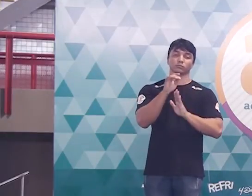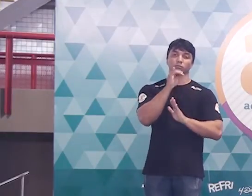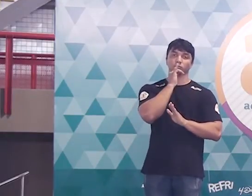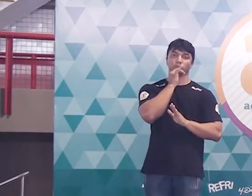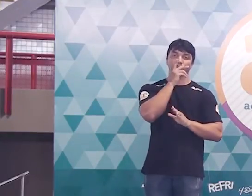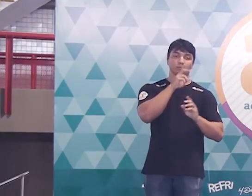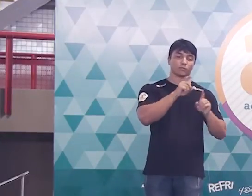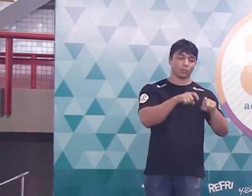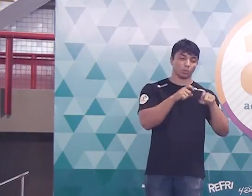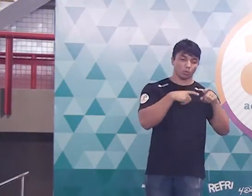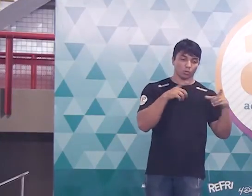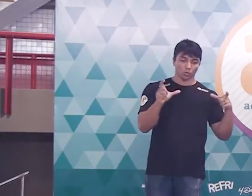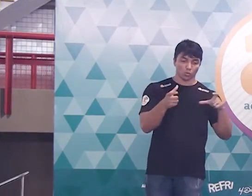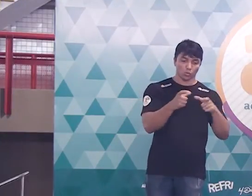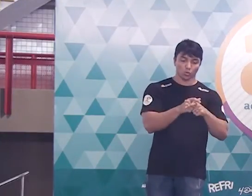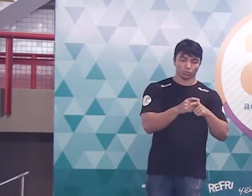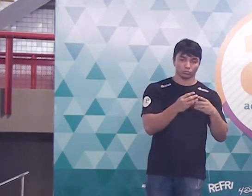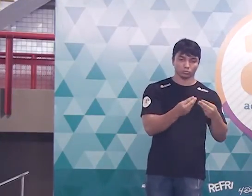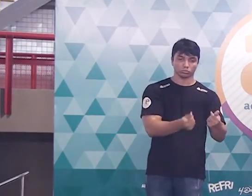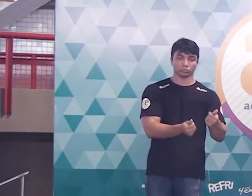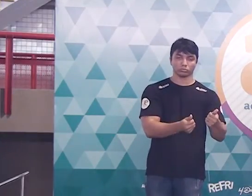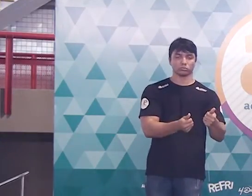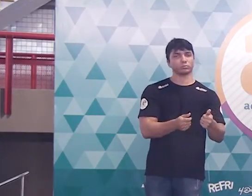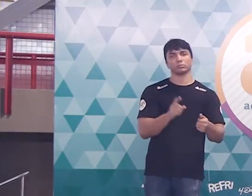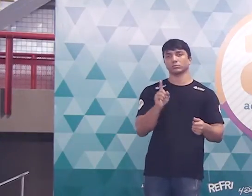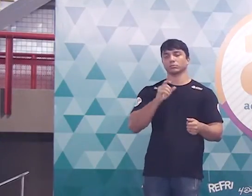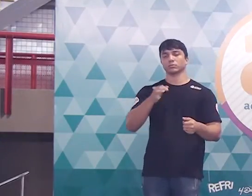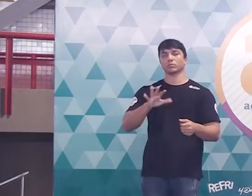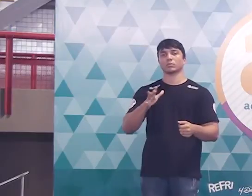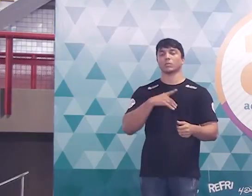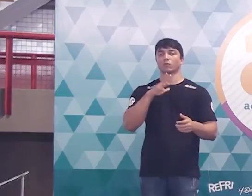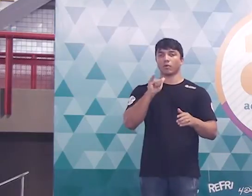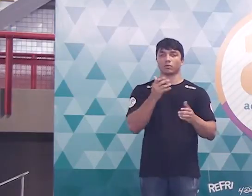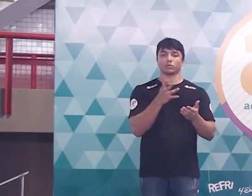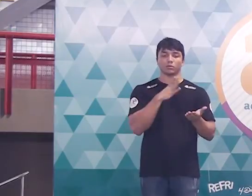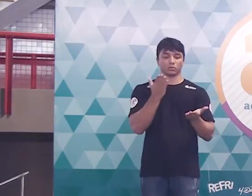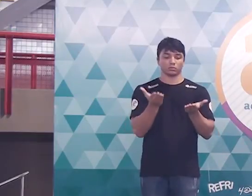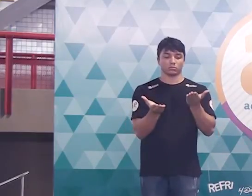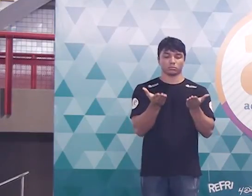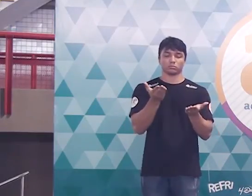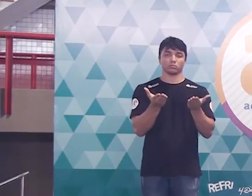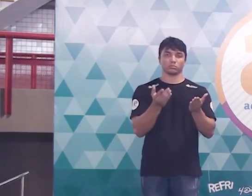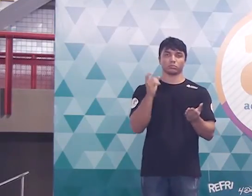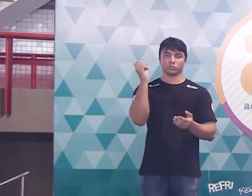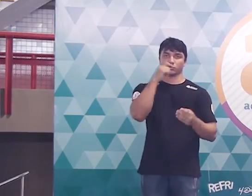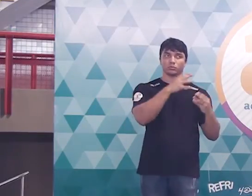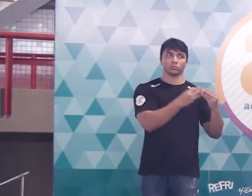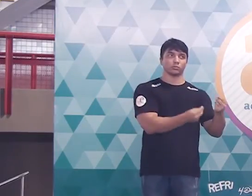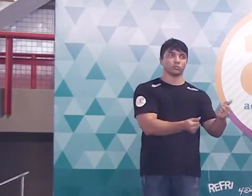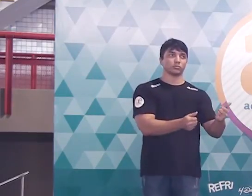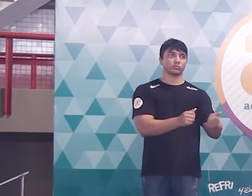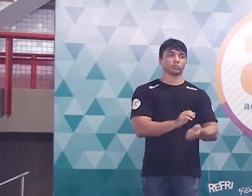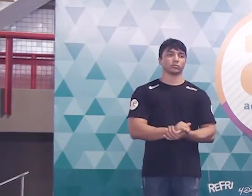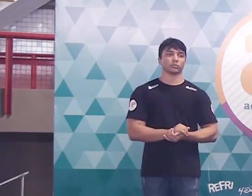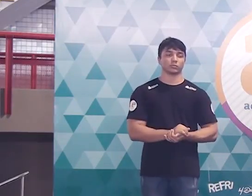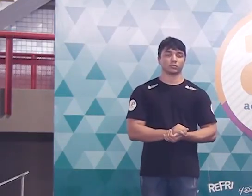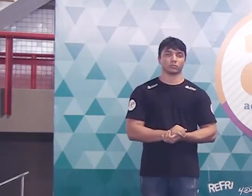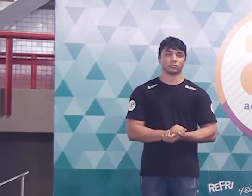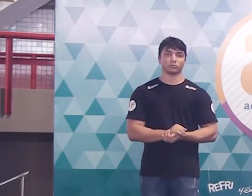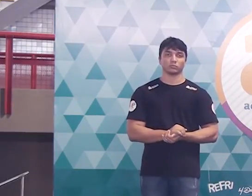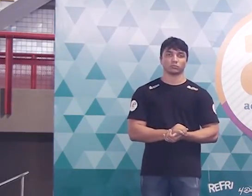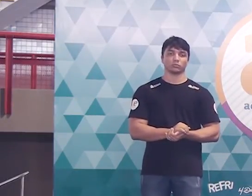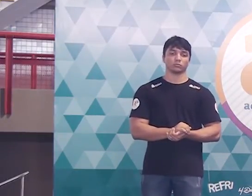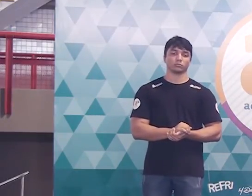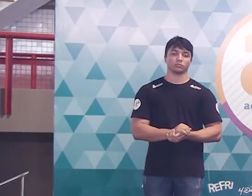a pecuária vai acabar. Possivelmente não, deve gerar um equilíbrio aí, né? Mas acabar dificilmente. Se sim,